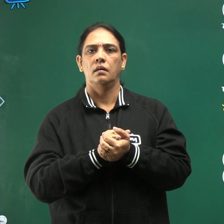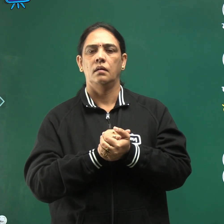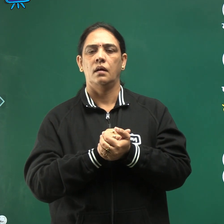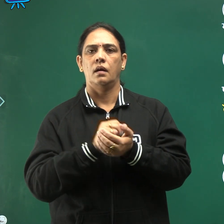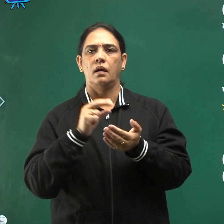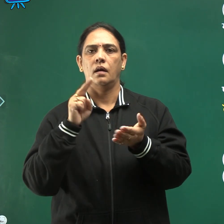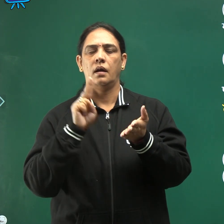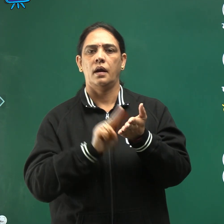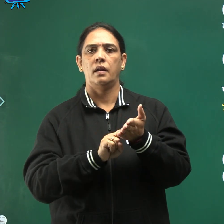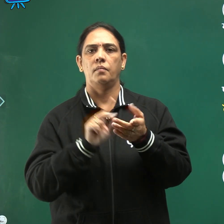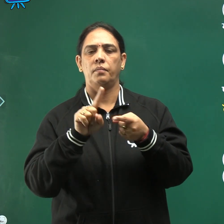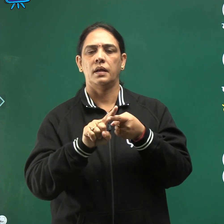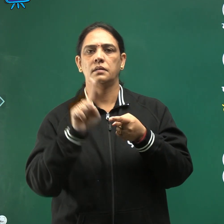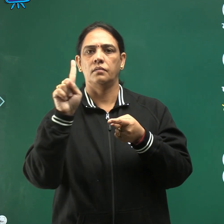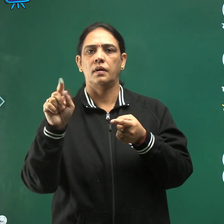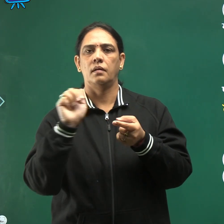n+1/2